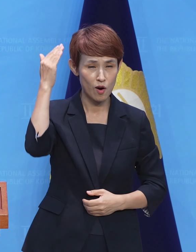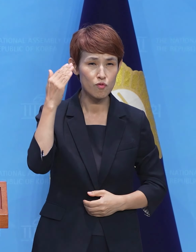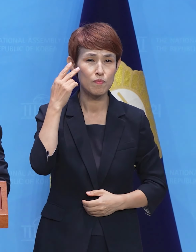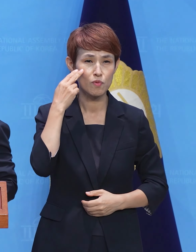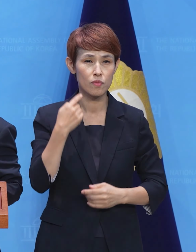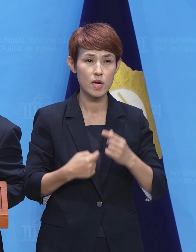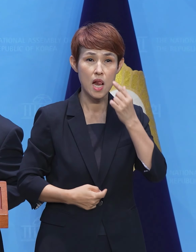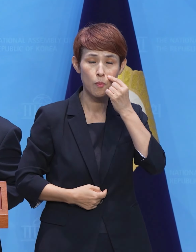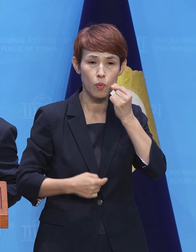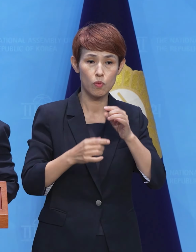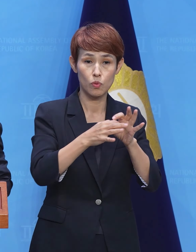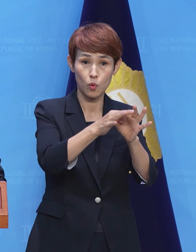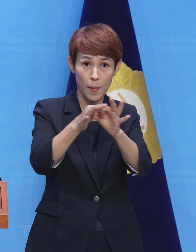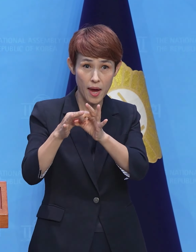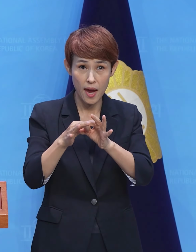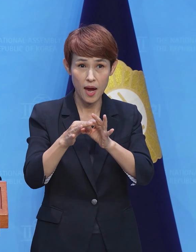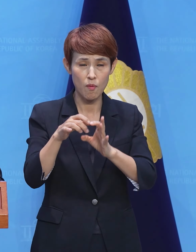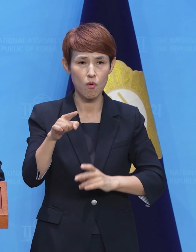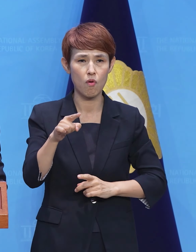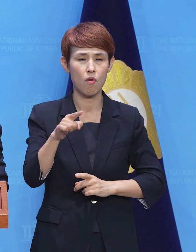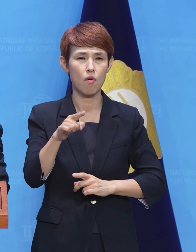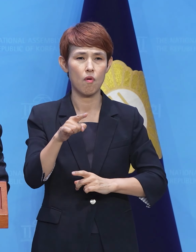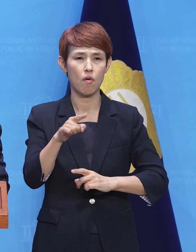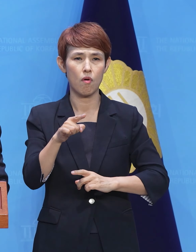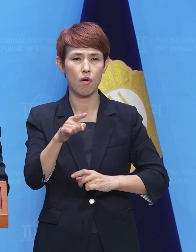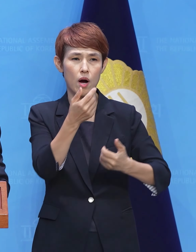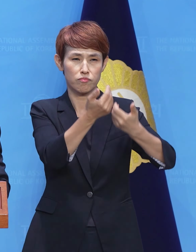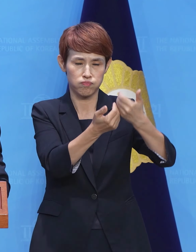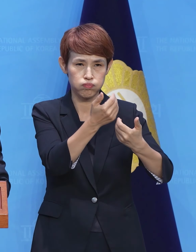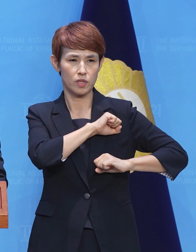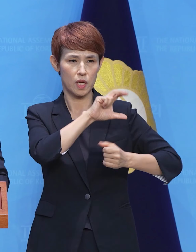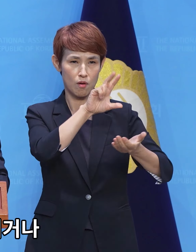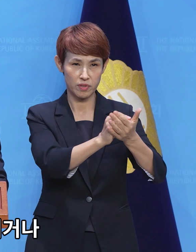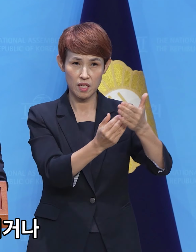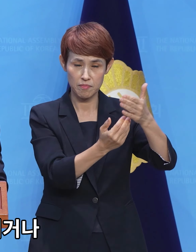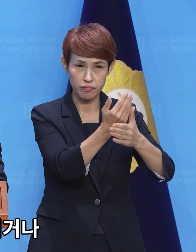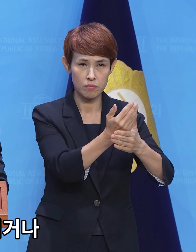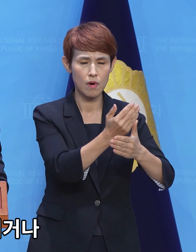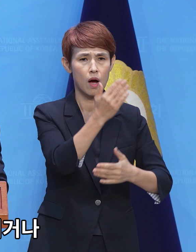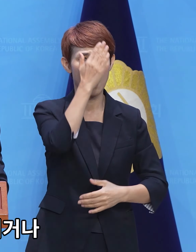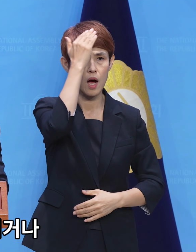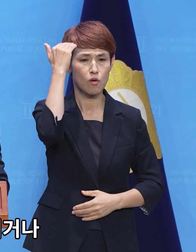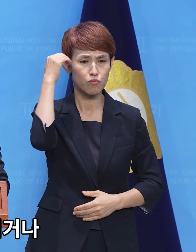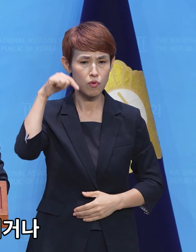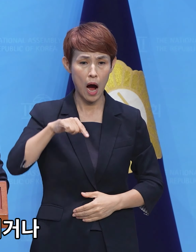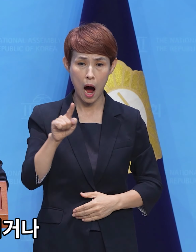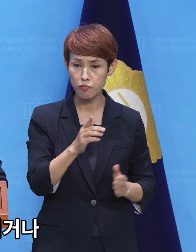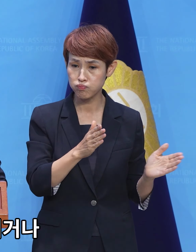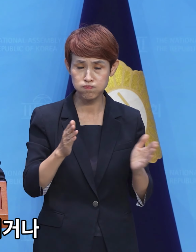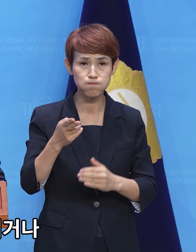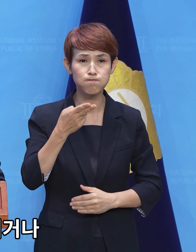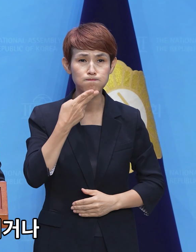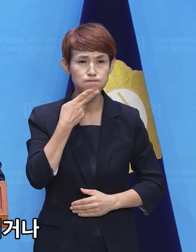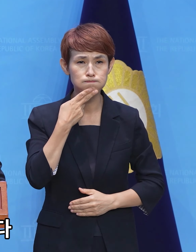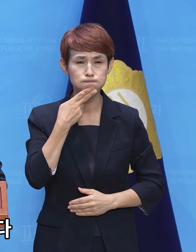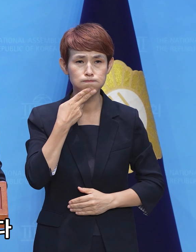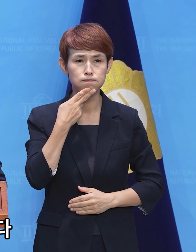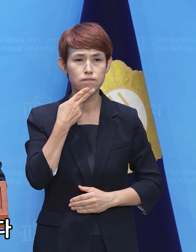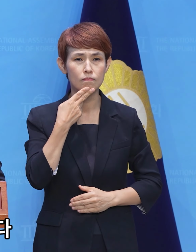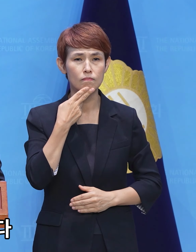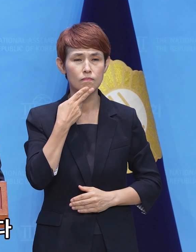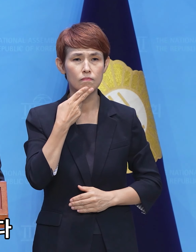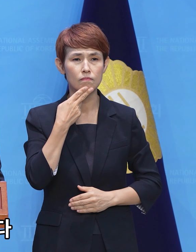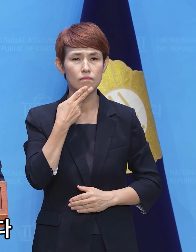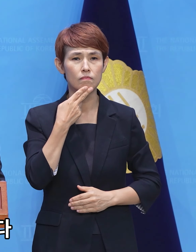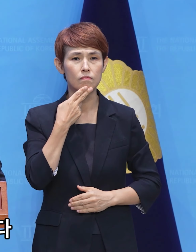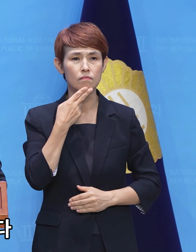한미일 동맹은 의도치 않은 분쟁 또는 군사적 위기에 우리 대한민국이 아무런 준비 없이 연루되거나 종속될